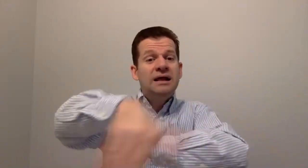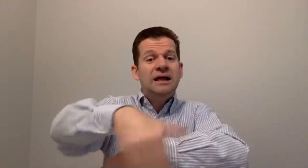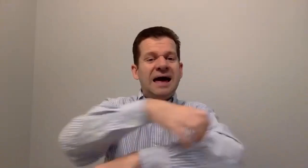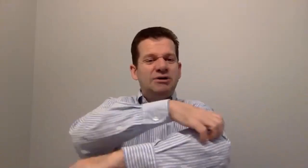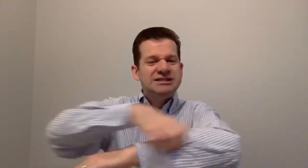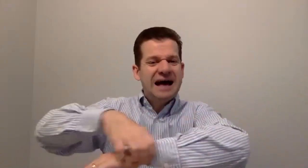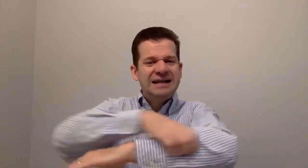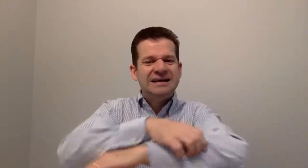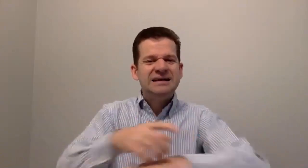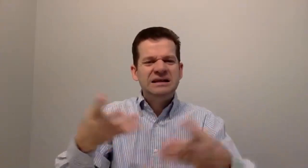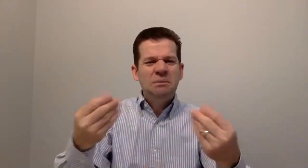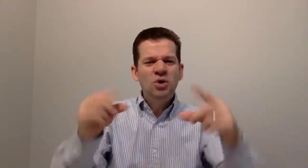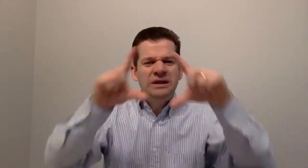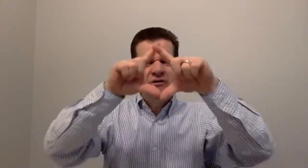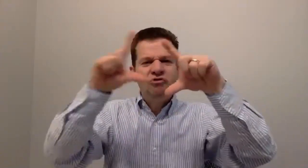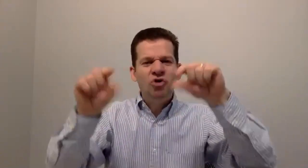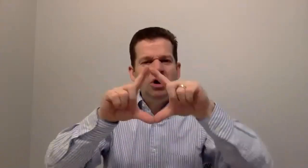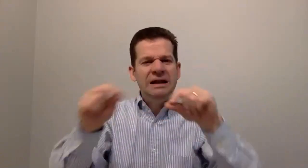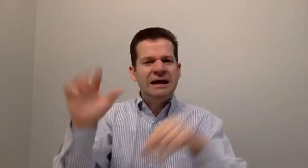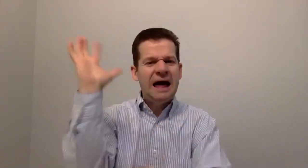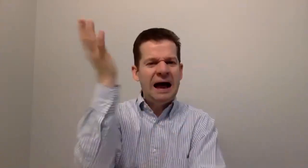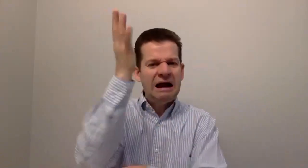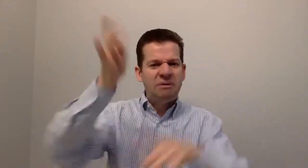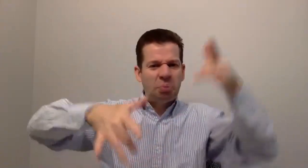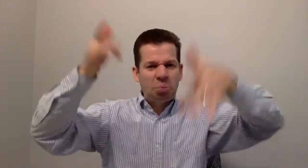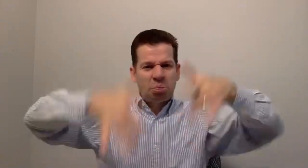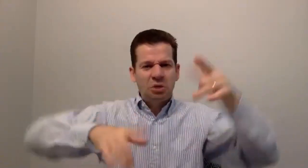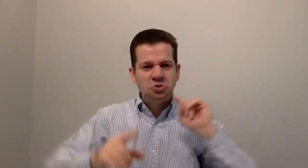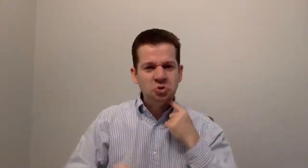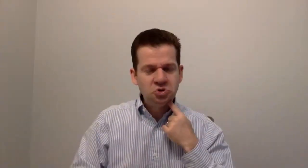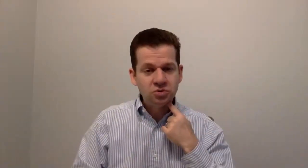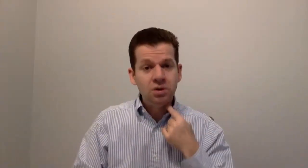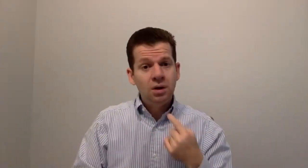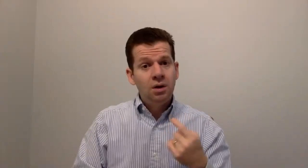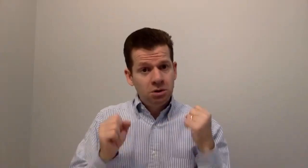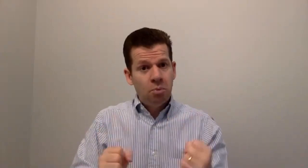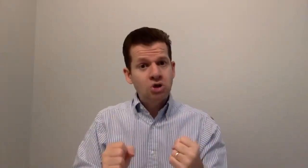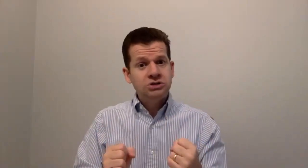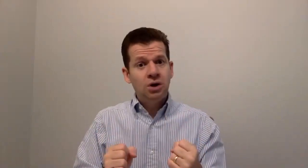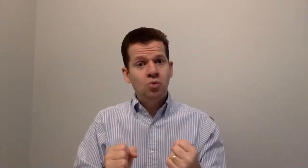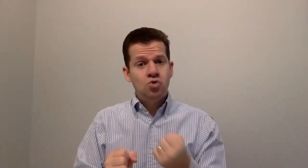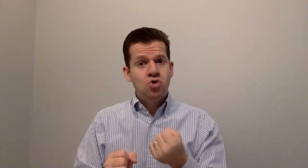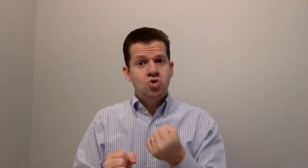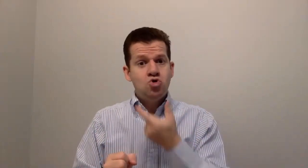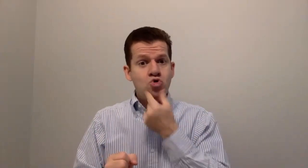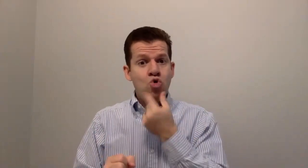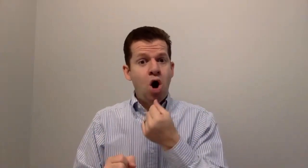a calçada. Tem muita folha, árvore, sujo. Pode, então, o